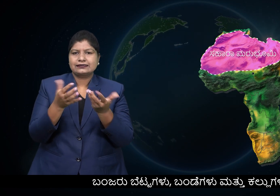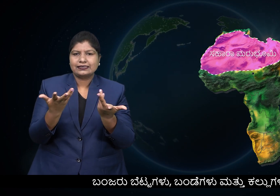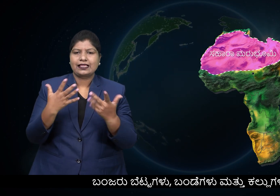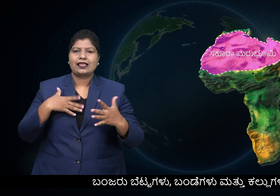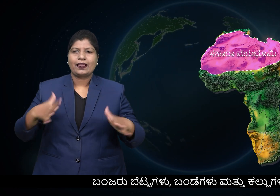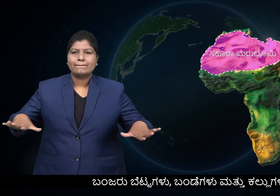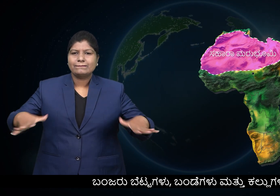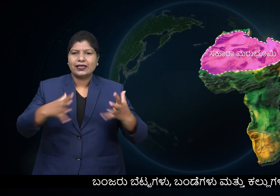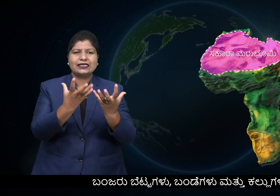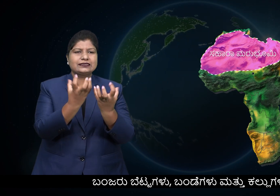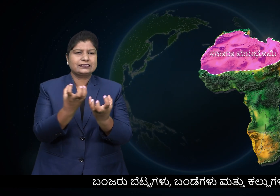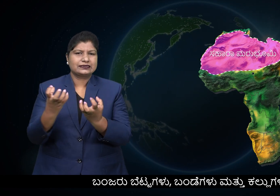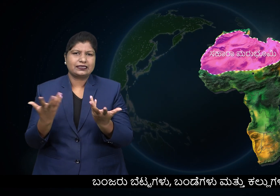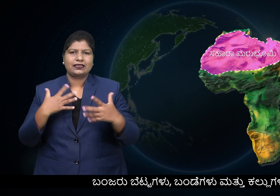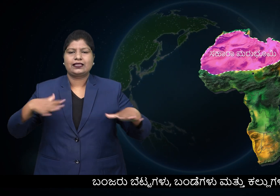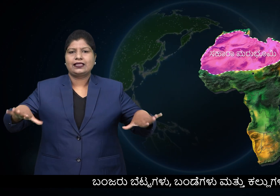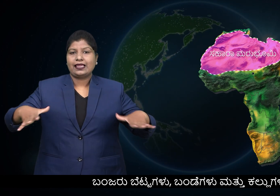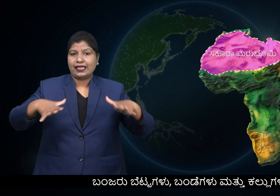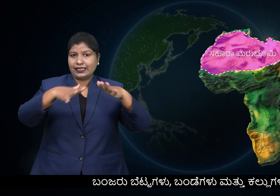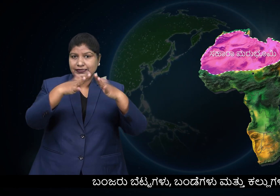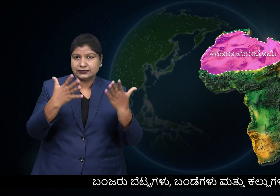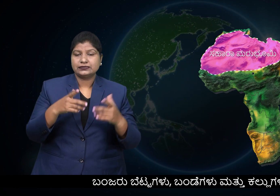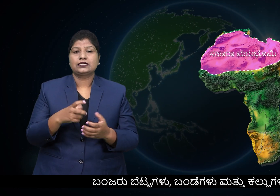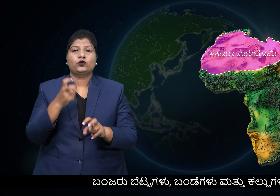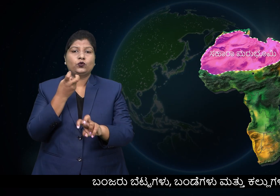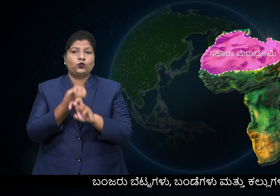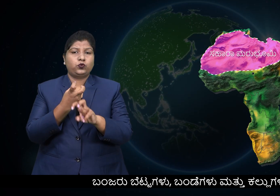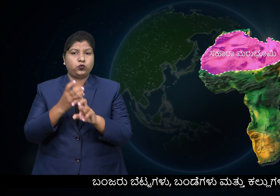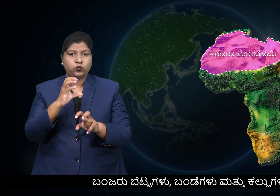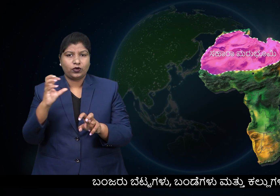ಬೆಟ್ಟಗಳು, ಬಂಡೆಗಳು ಮತ್ತು ಕಲ್ಲುಗಳಿವೆ.